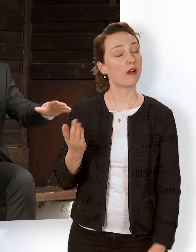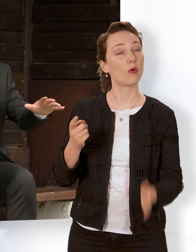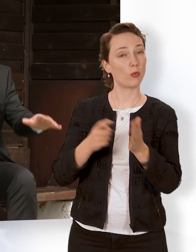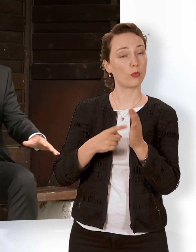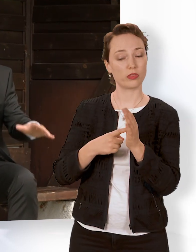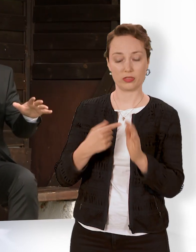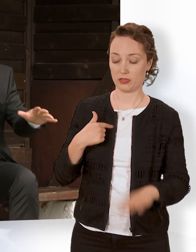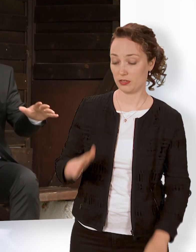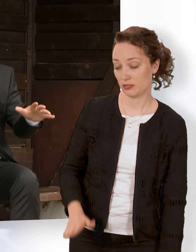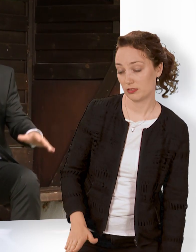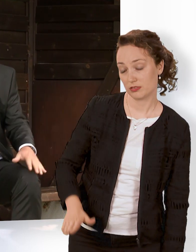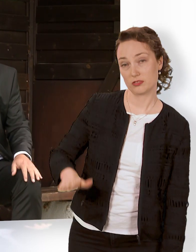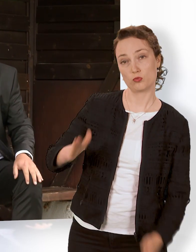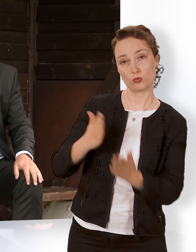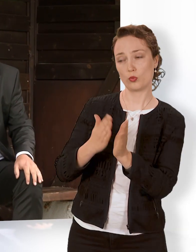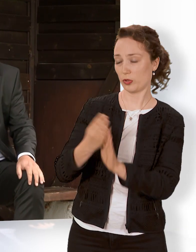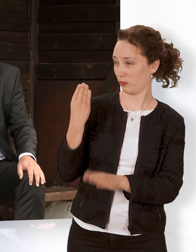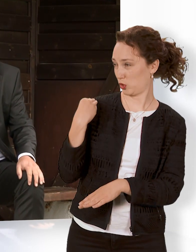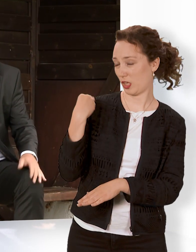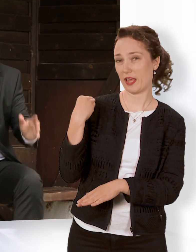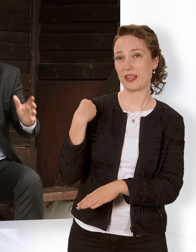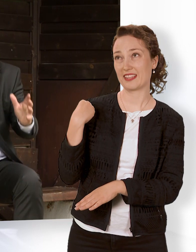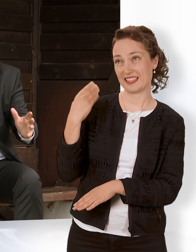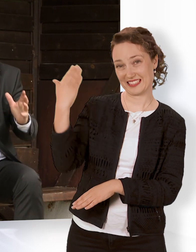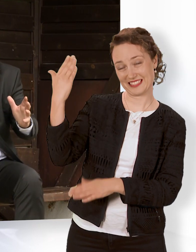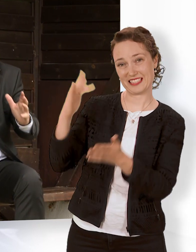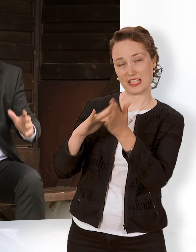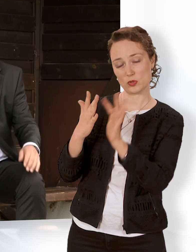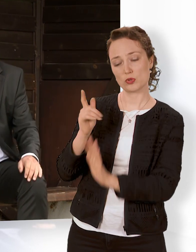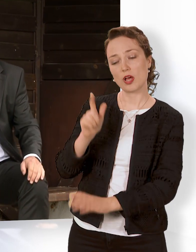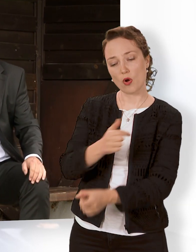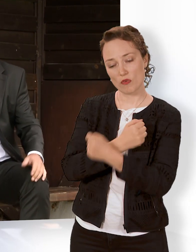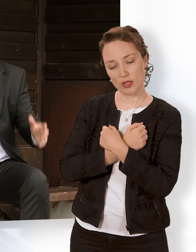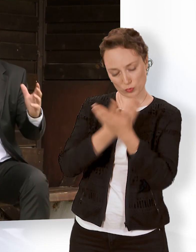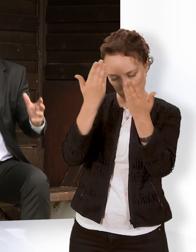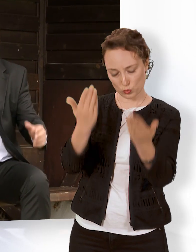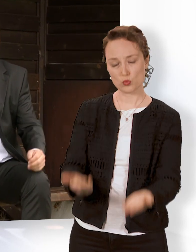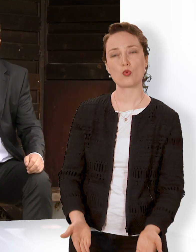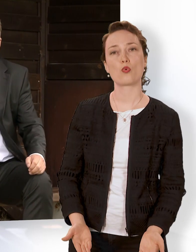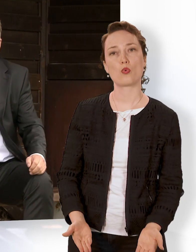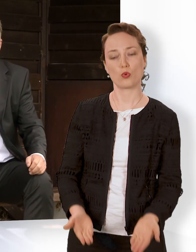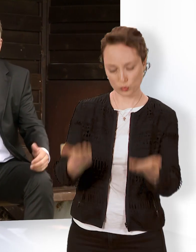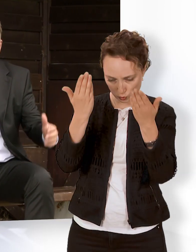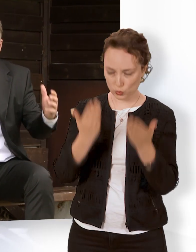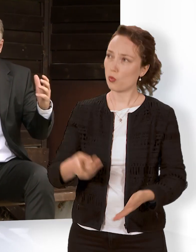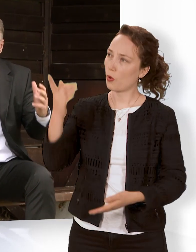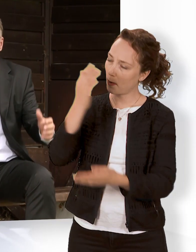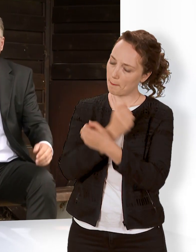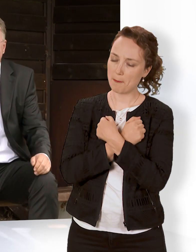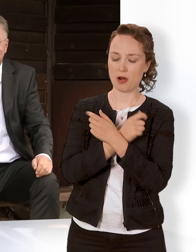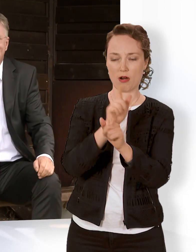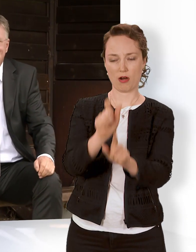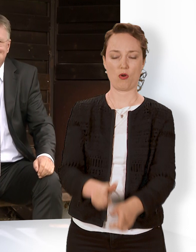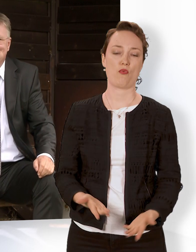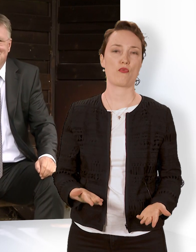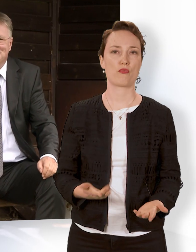auf gesagt worden ist, dieser Jesus hat dich lieb, so wie du bist. Er mag dich, so wie du bist und er braucht